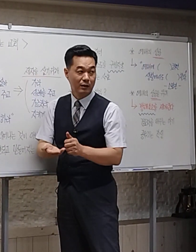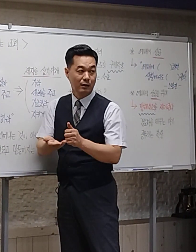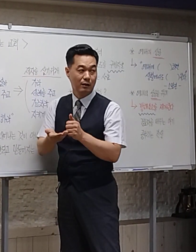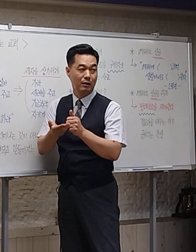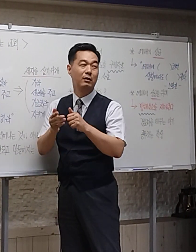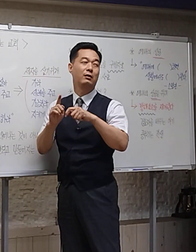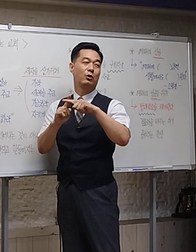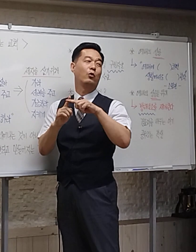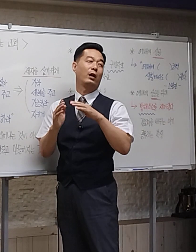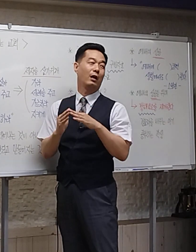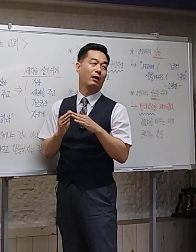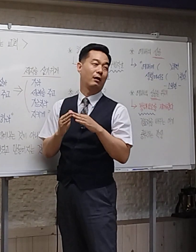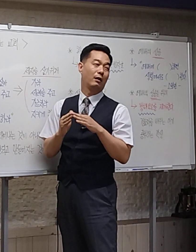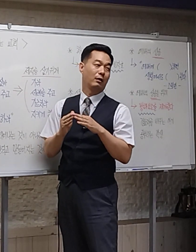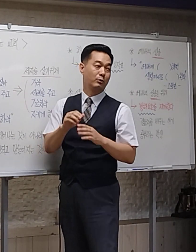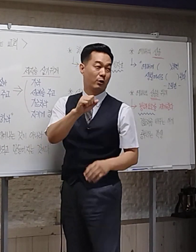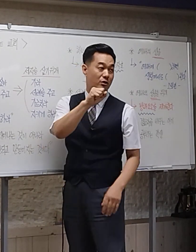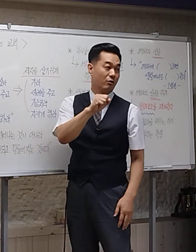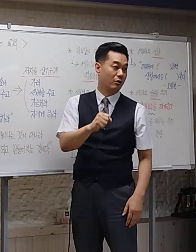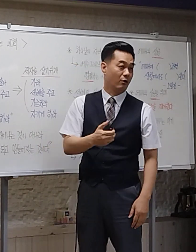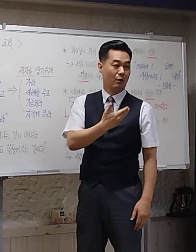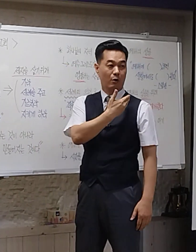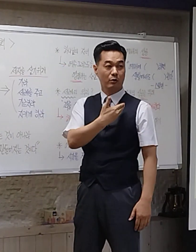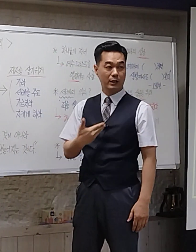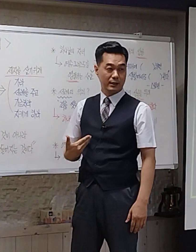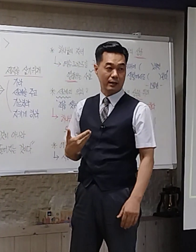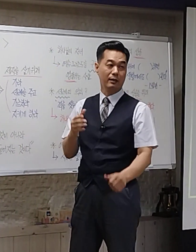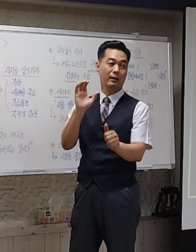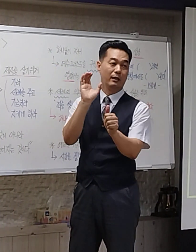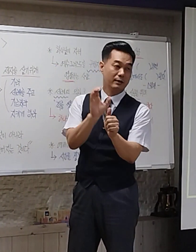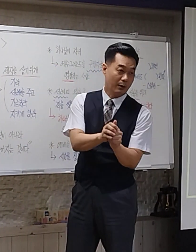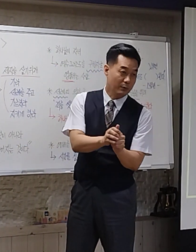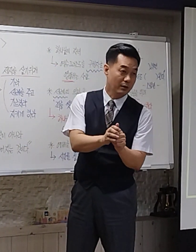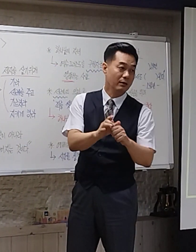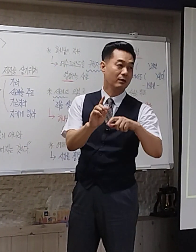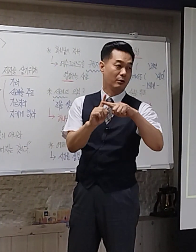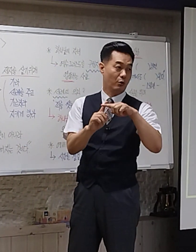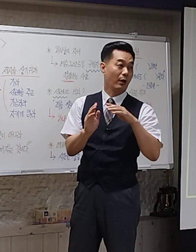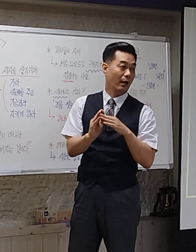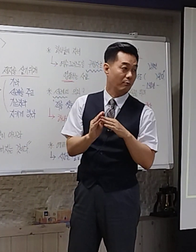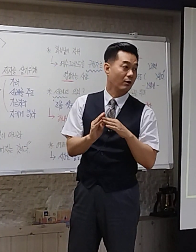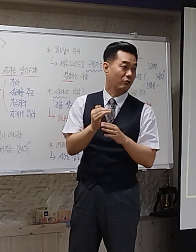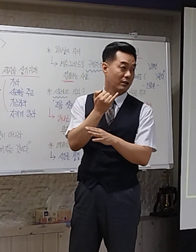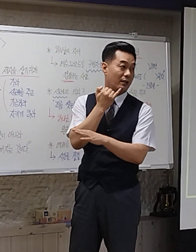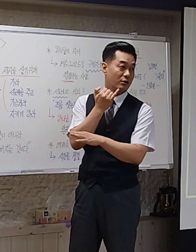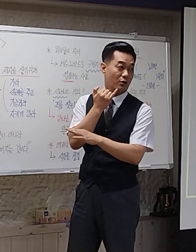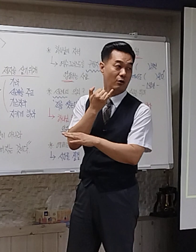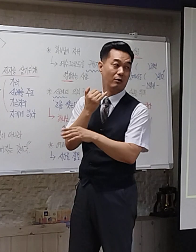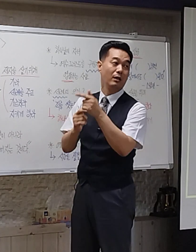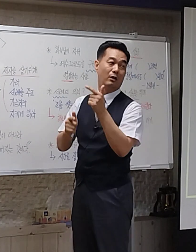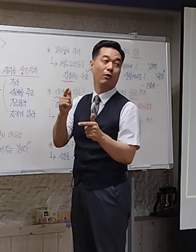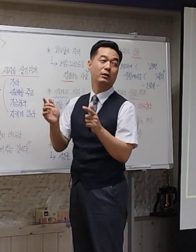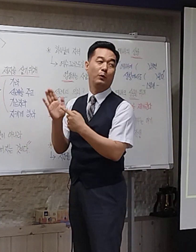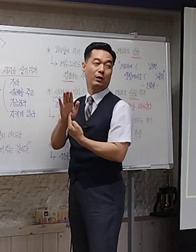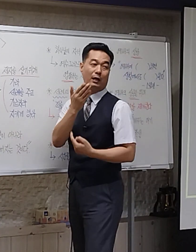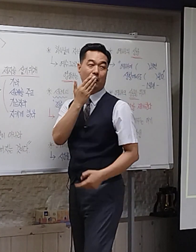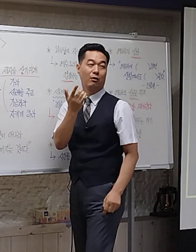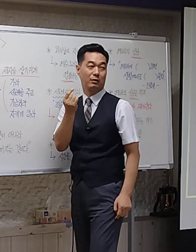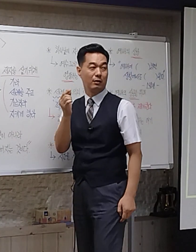삼는 교회. 그건 좋겠죠, 그죠? 혹은 제자를 삼는 교회. 뭐 이래도 괜찮겠죠. 여러 가지 표현이 가능할 것